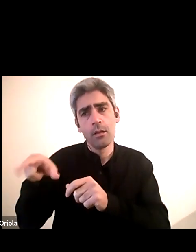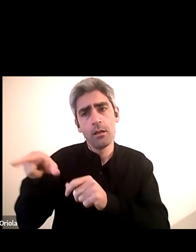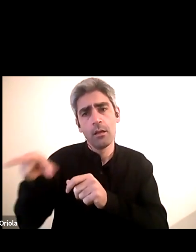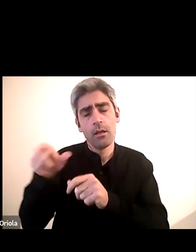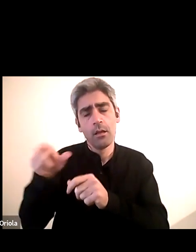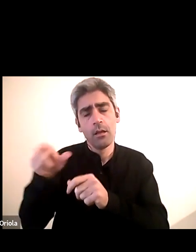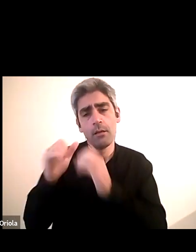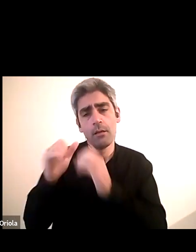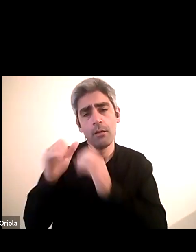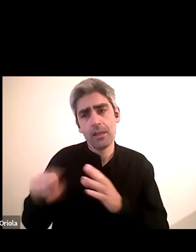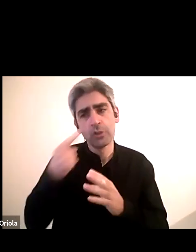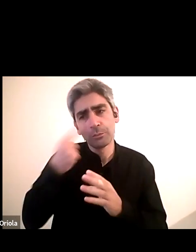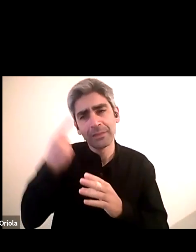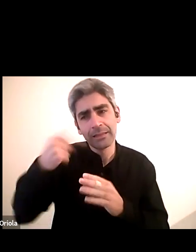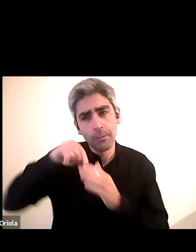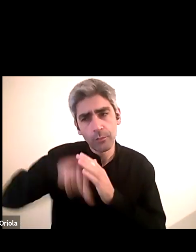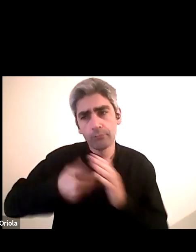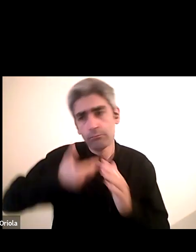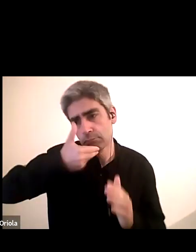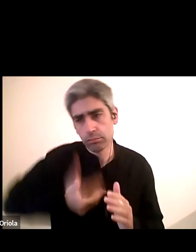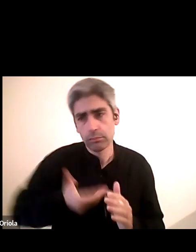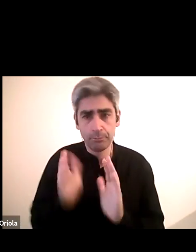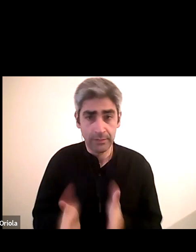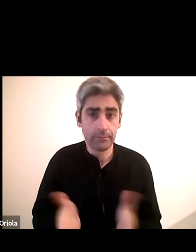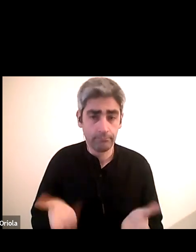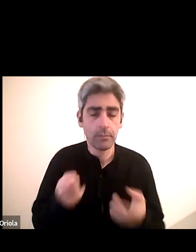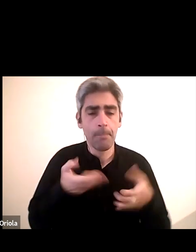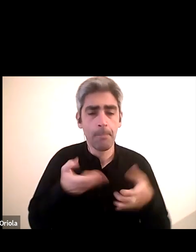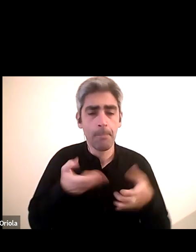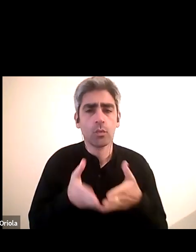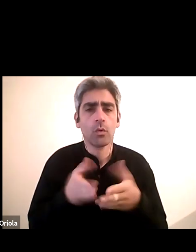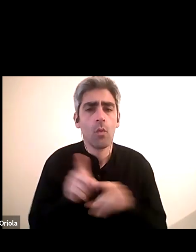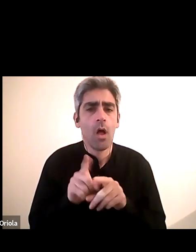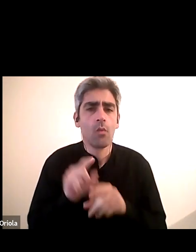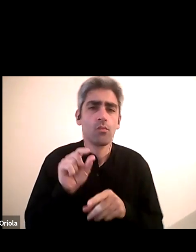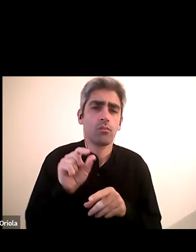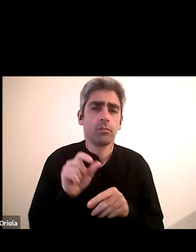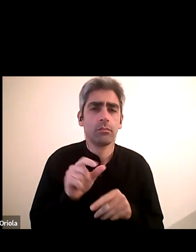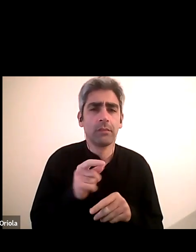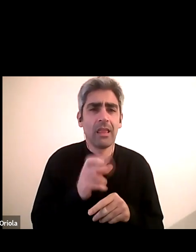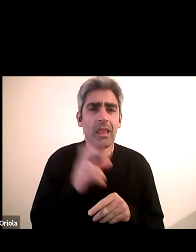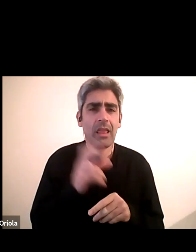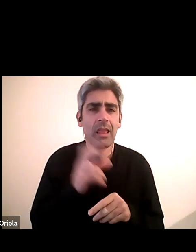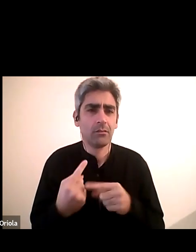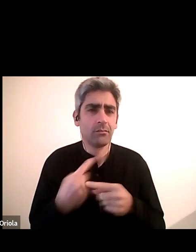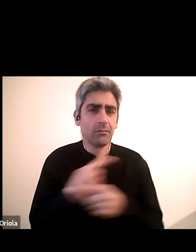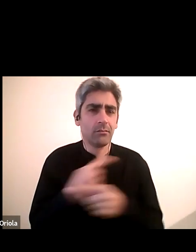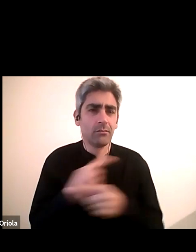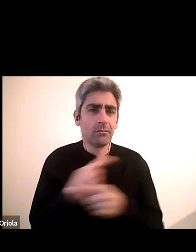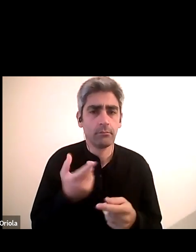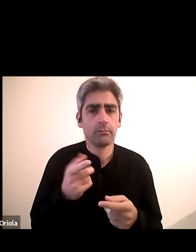atividade especializada. Portanto, houve aqui um percurso um bocado errático, no sentido de